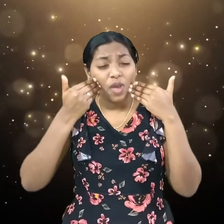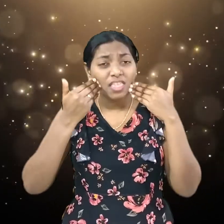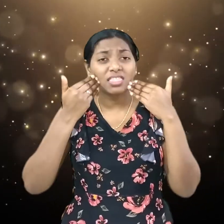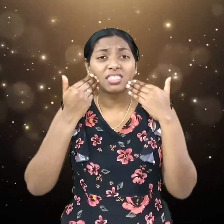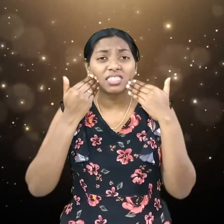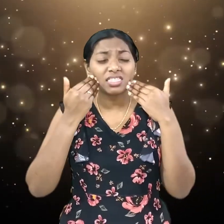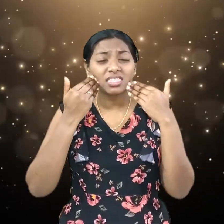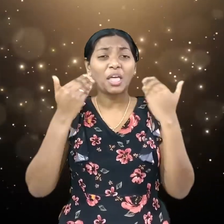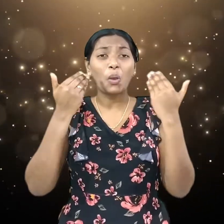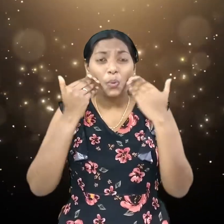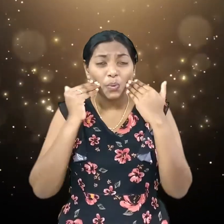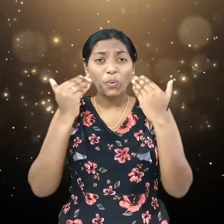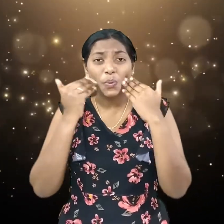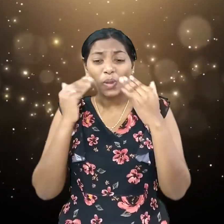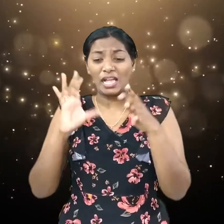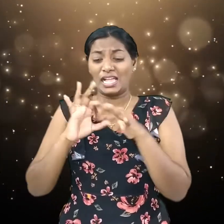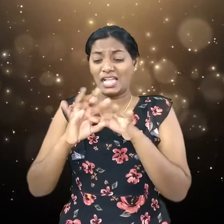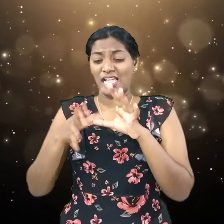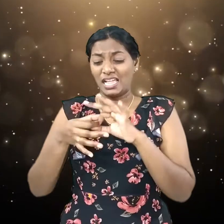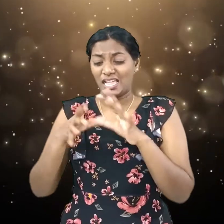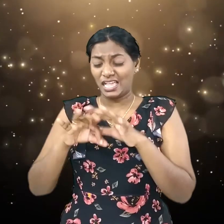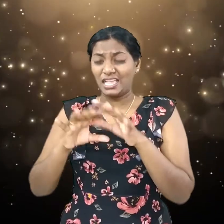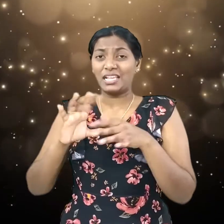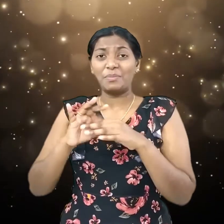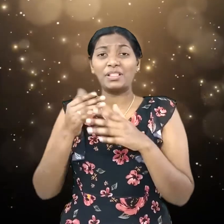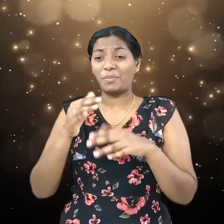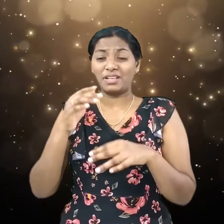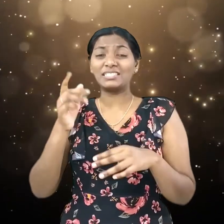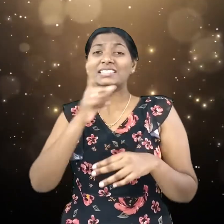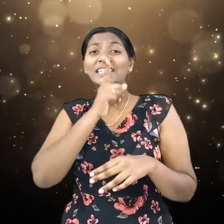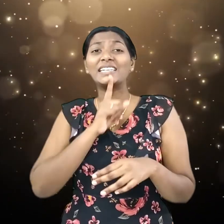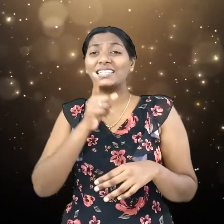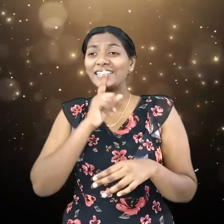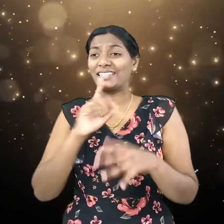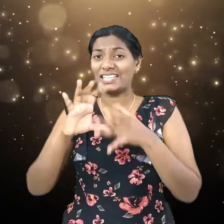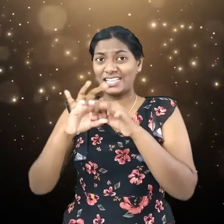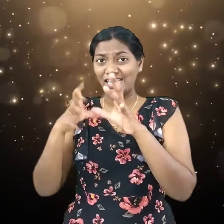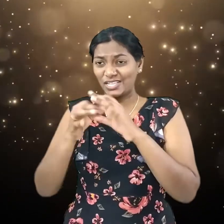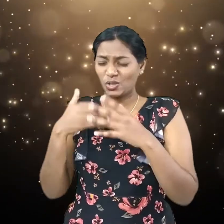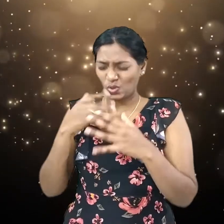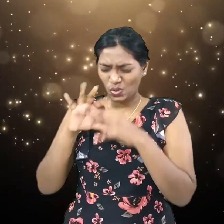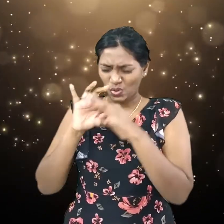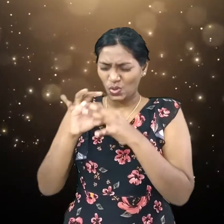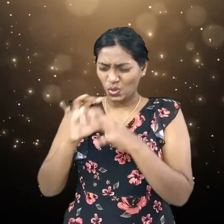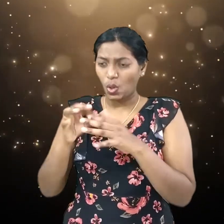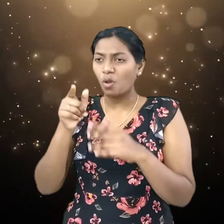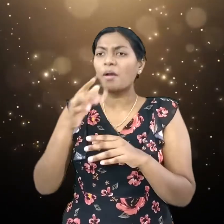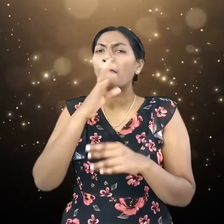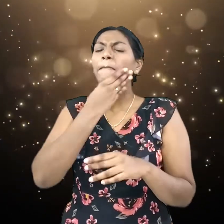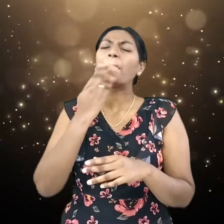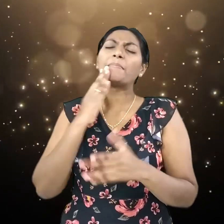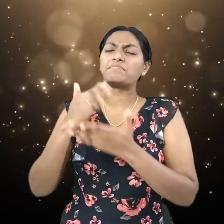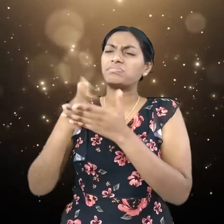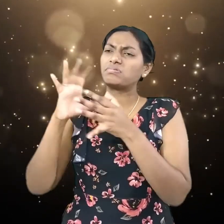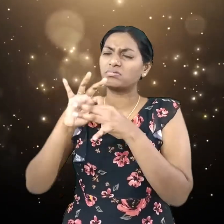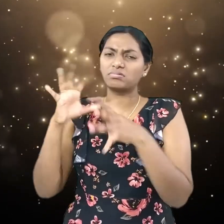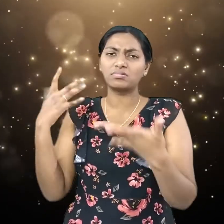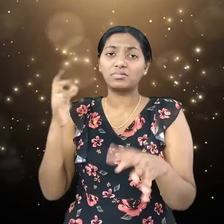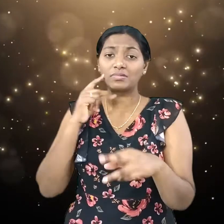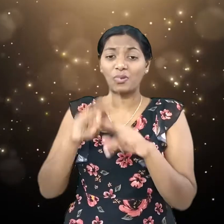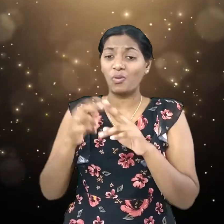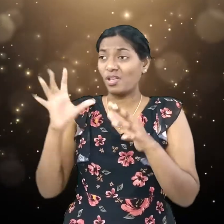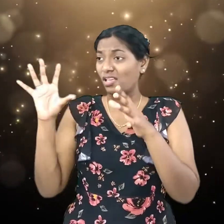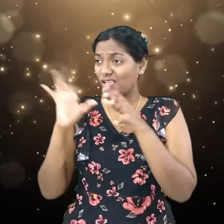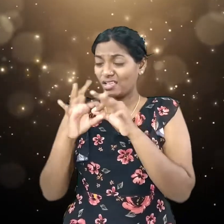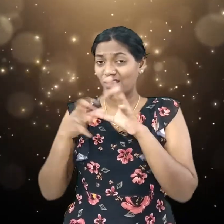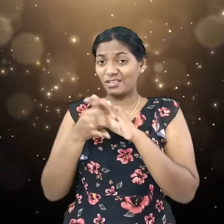पाप की वजह से चली गई, जो उसे पता था ये सहभागिता पूरी हो जाएगी जब मैं उनमें रहने आ जाऊंगा और वो मुझ में रहना शुरू कर देंगे, उसने कहा तब समय आएगा मैं इनको बताऊंगा